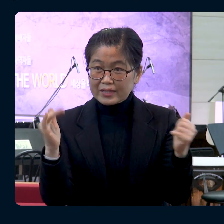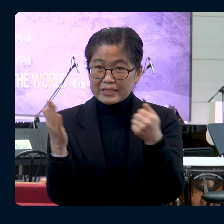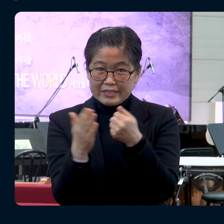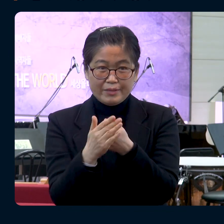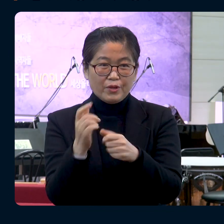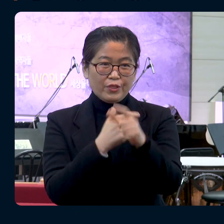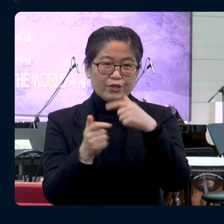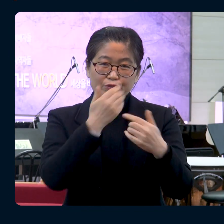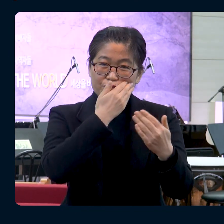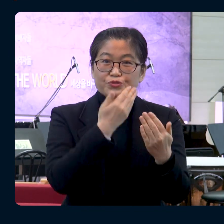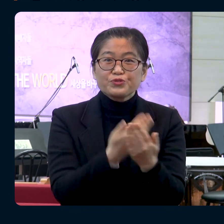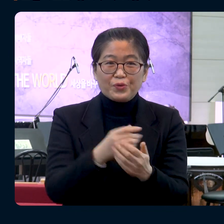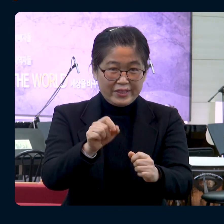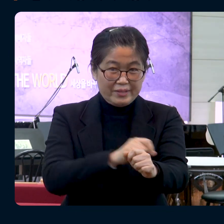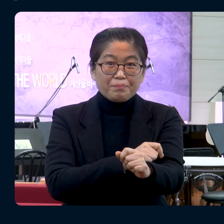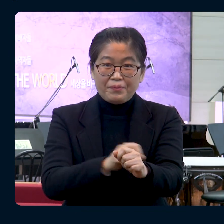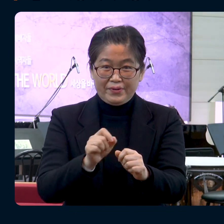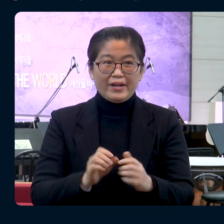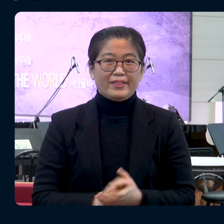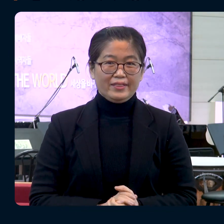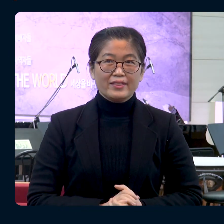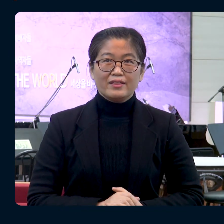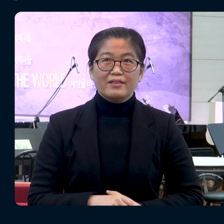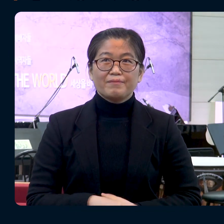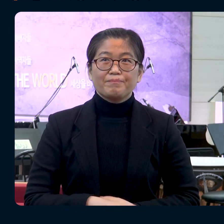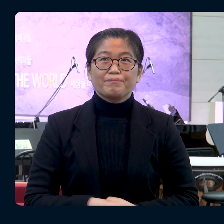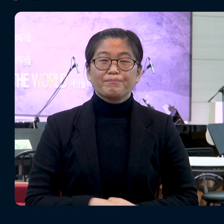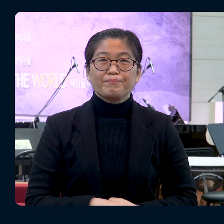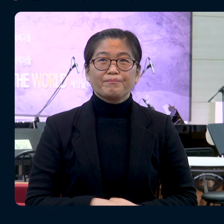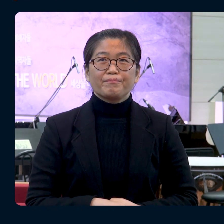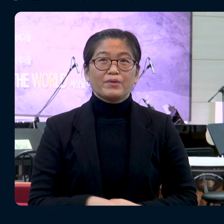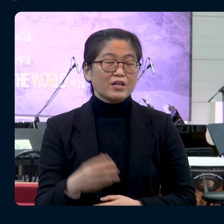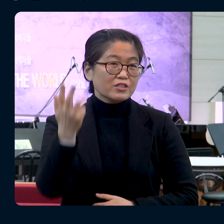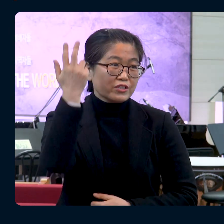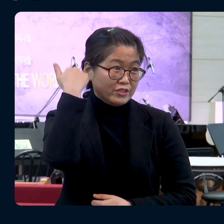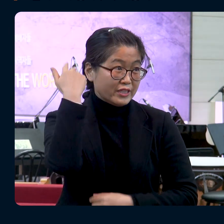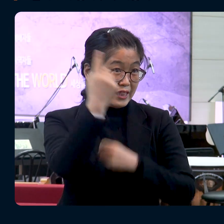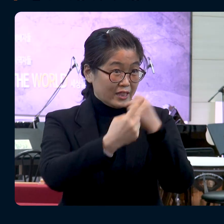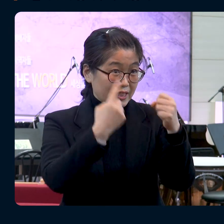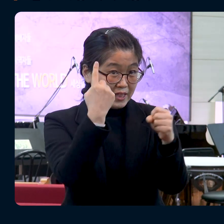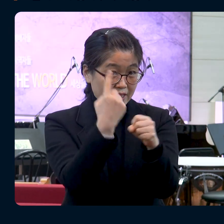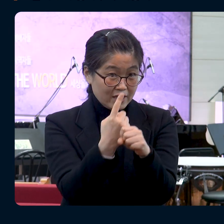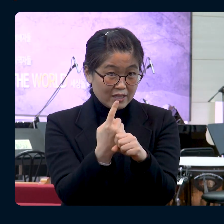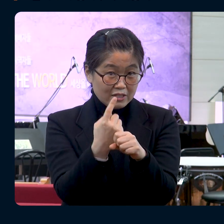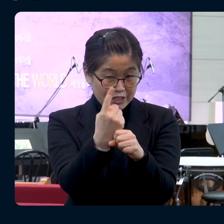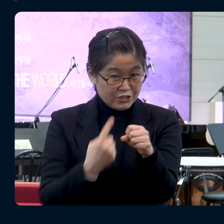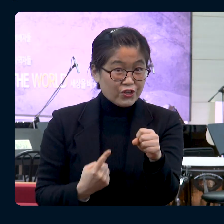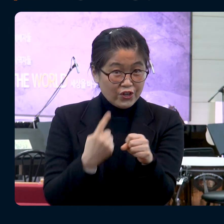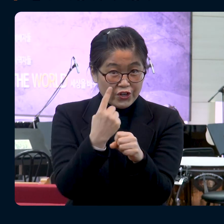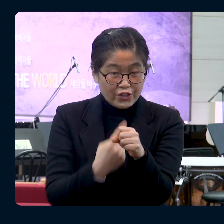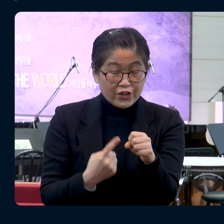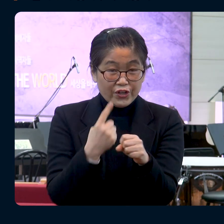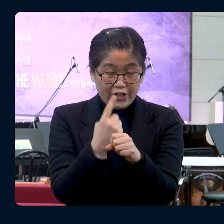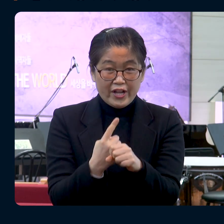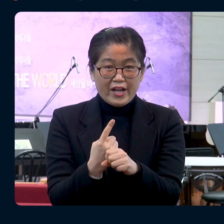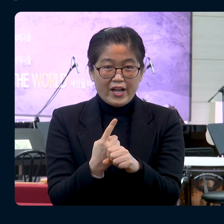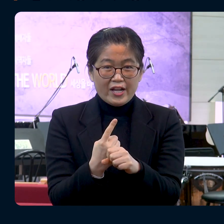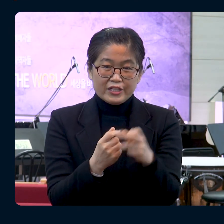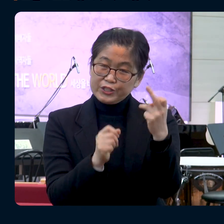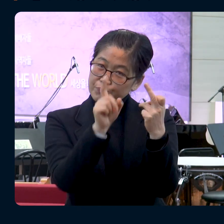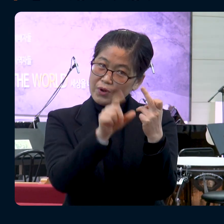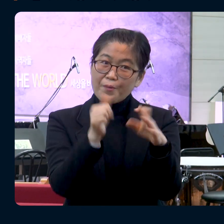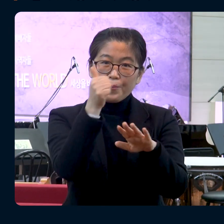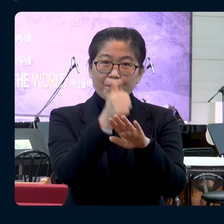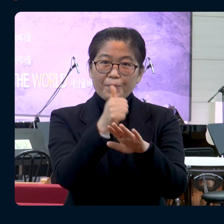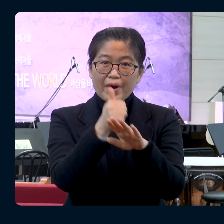때문에 올해 이 선교 주일은 특별합니다. 지난해에 교육자들과 함께 모여서 연말 교육자 회의를